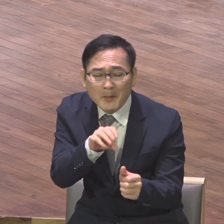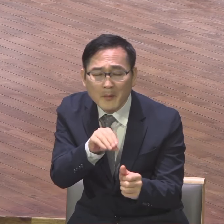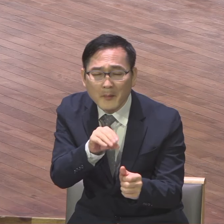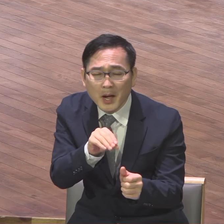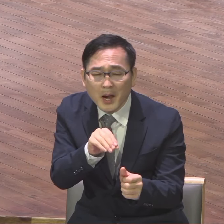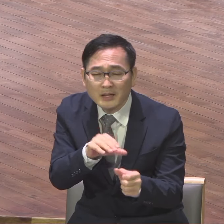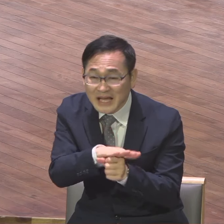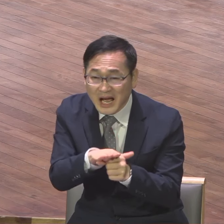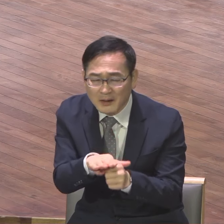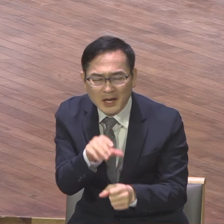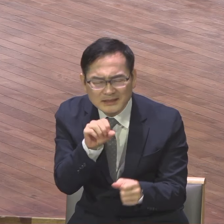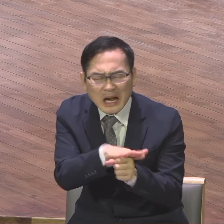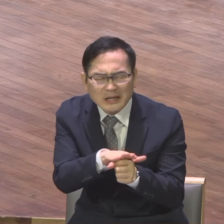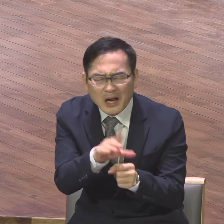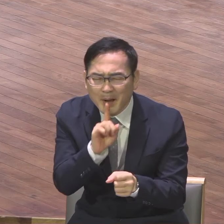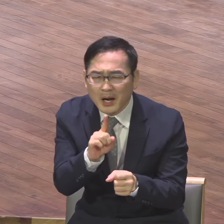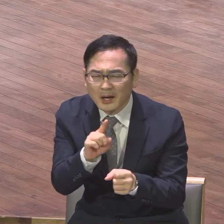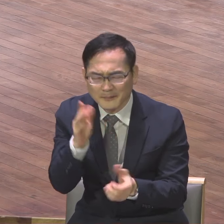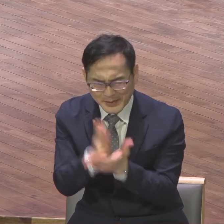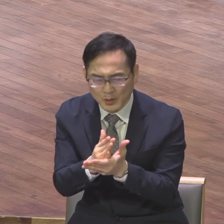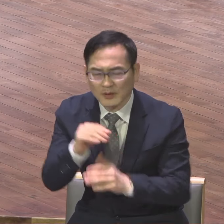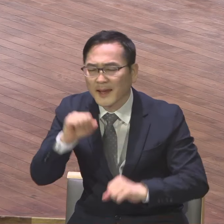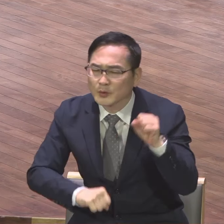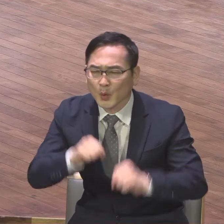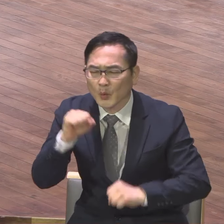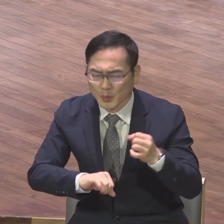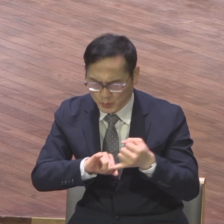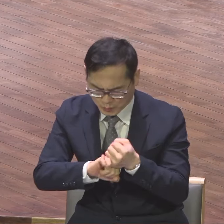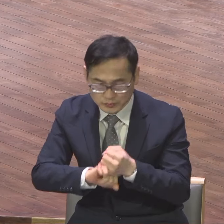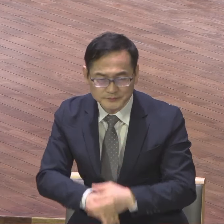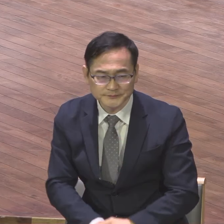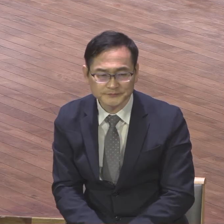진실함으로 하자. 아멘.